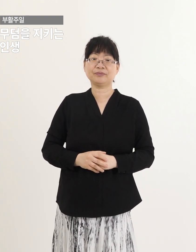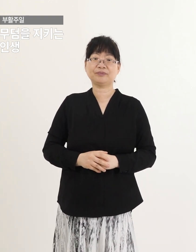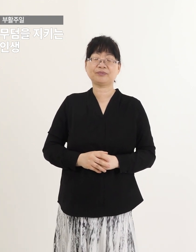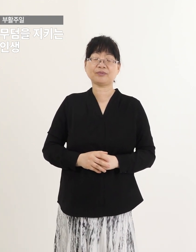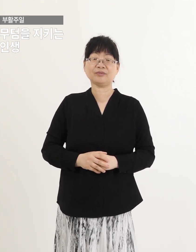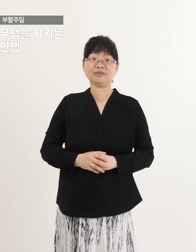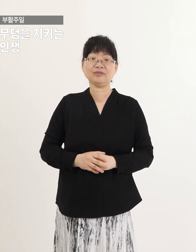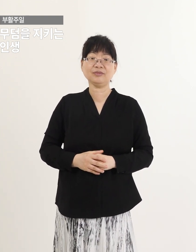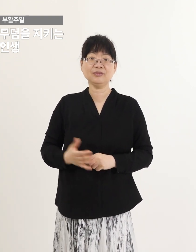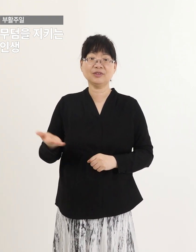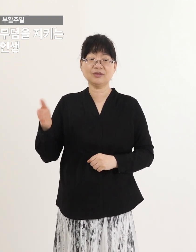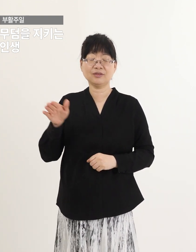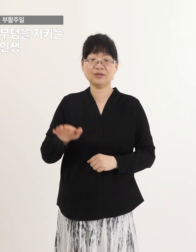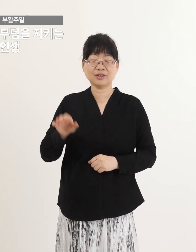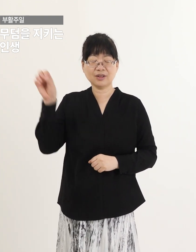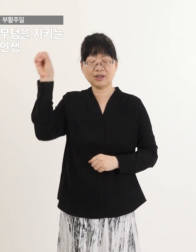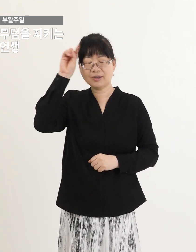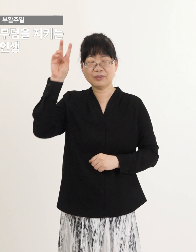근데